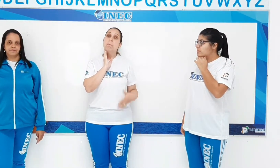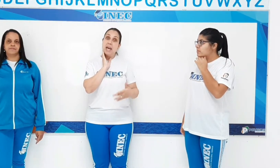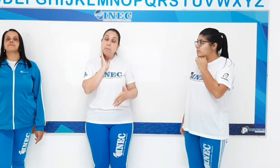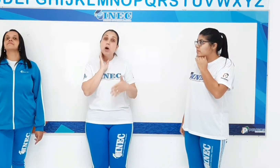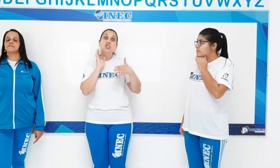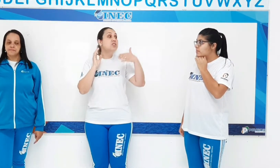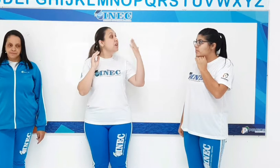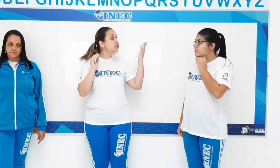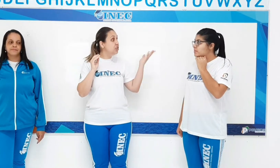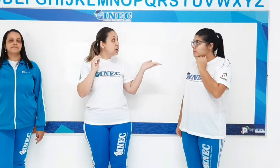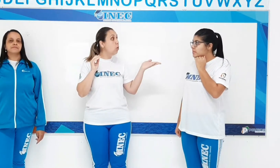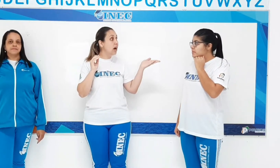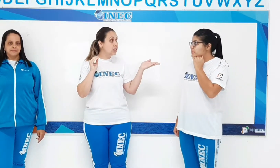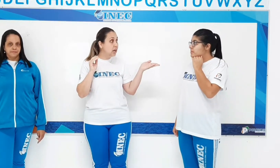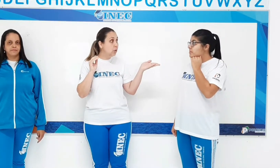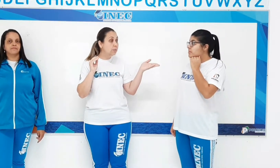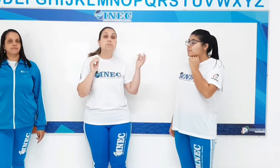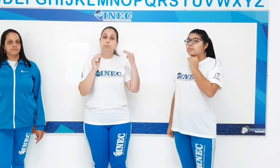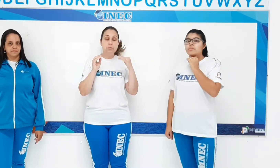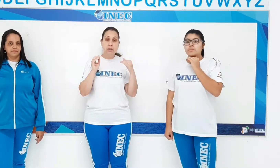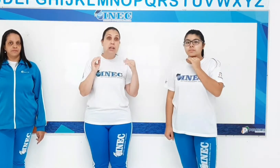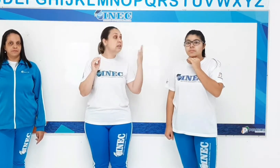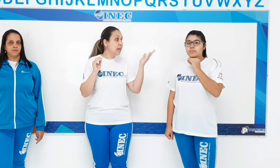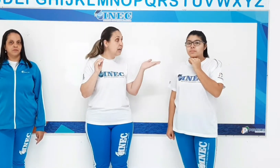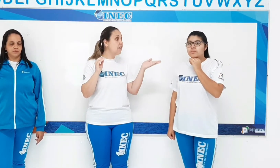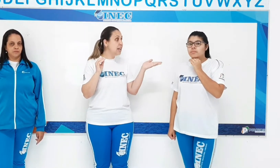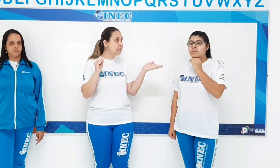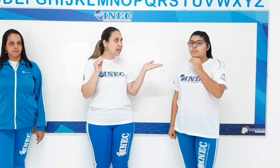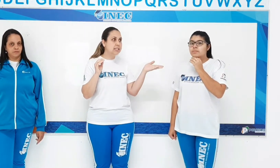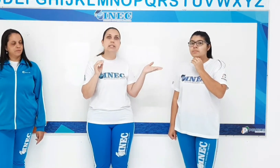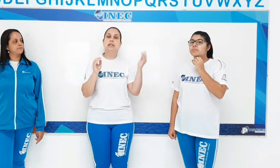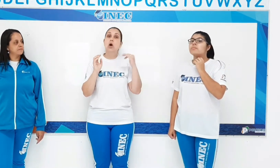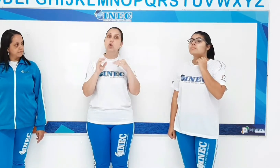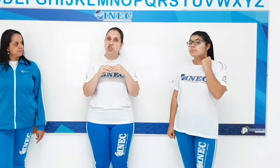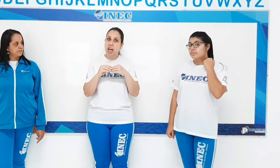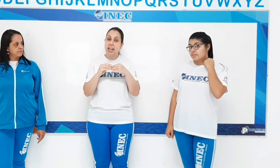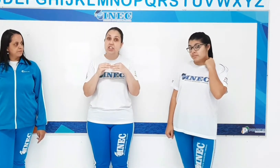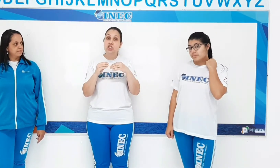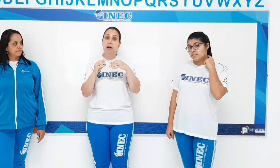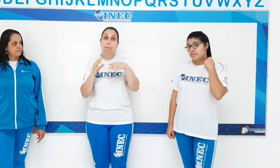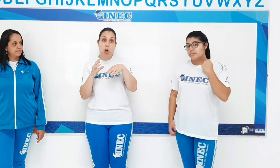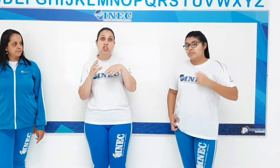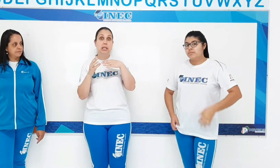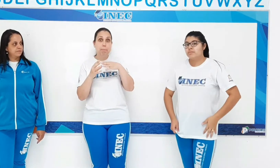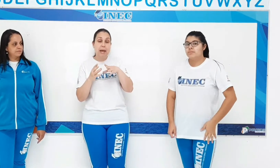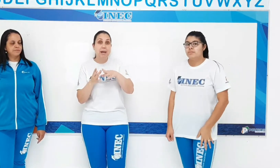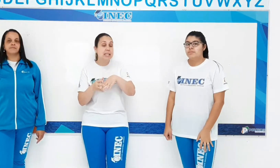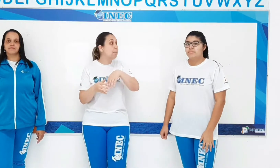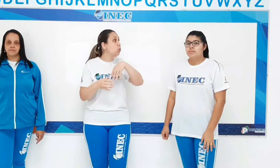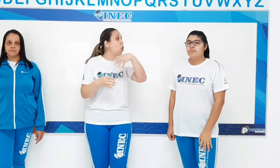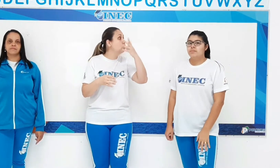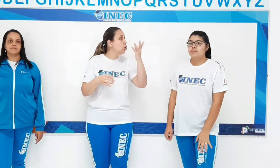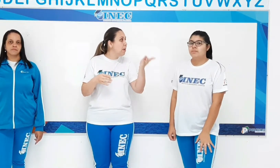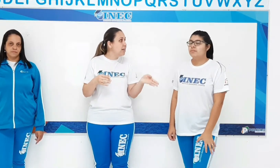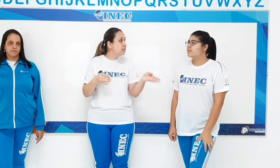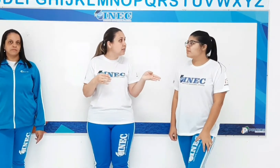gente também pode dividir o cartão, né, em várias vezes. O cheque a gente pode também passar